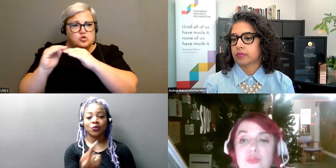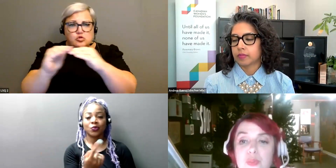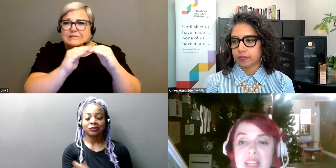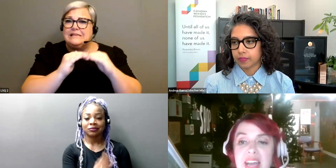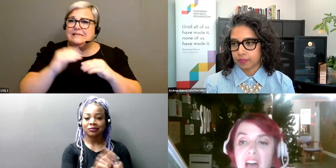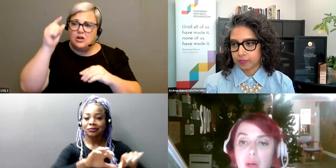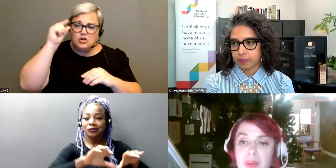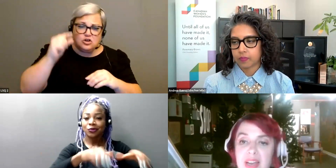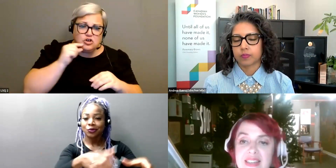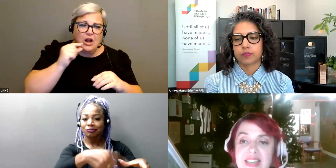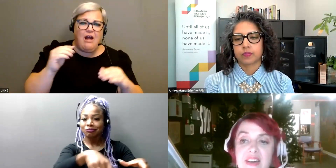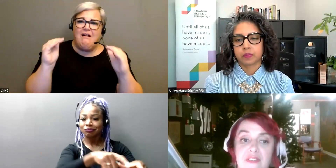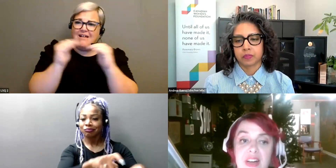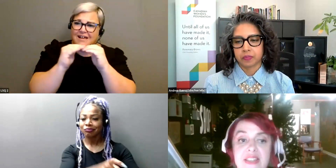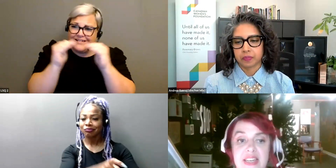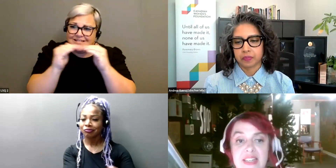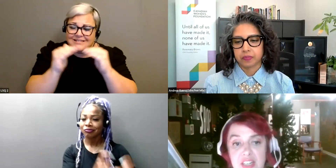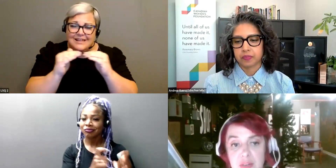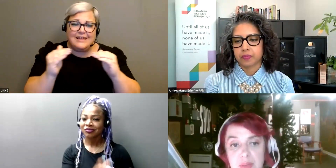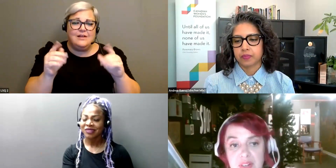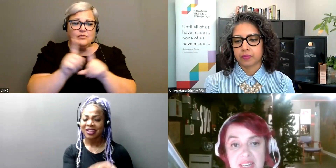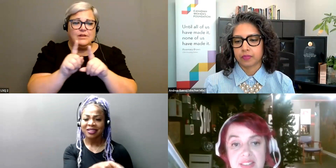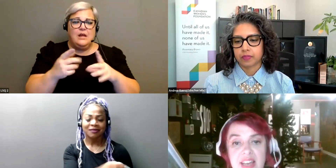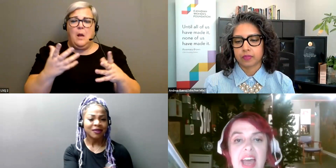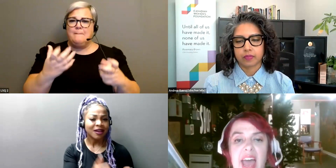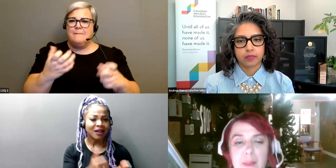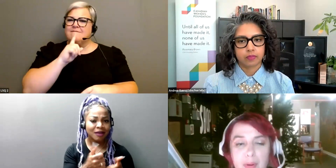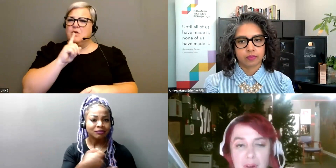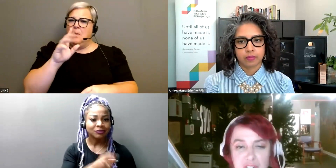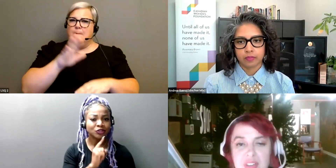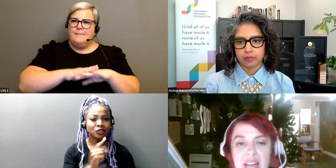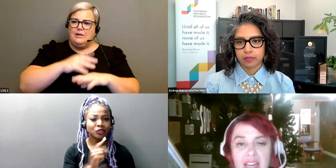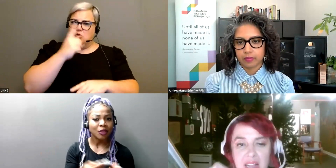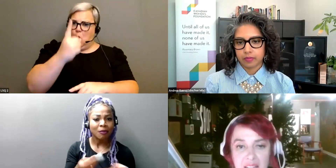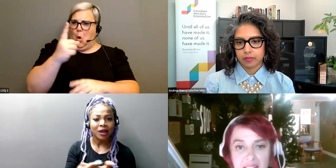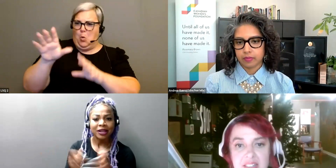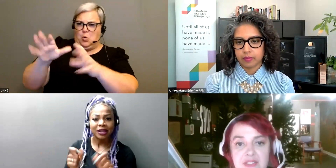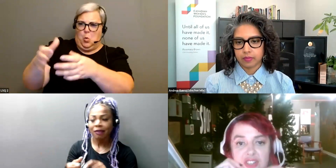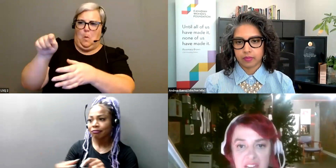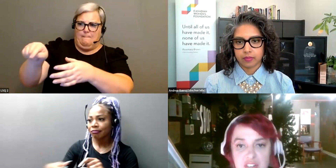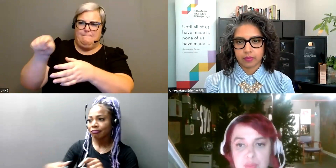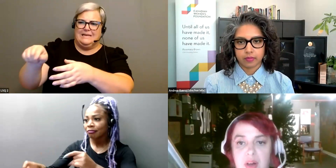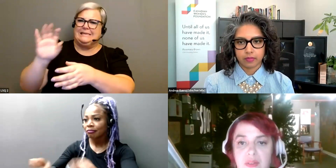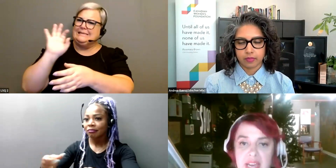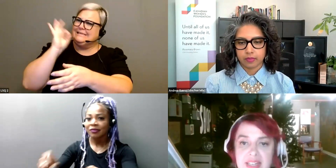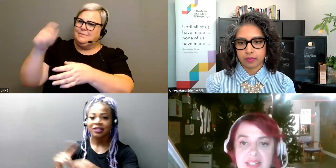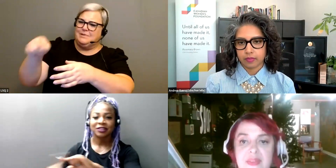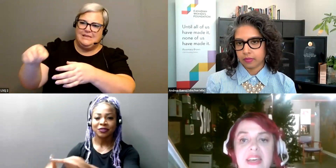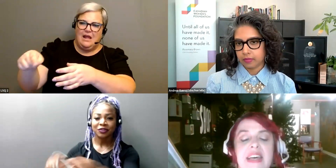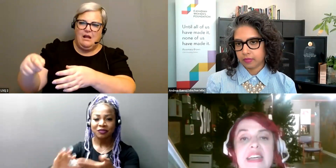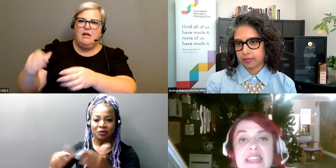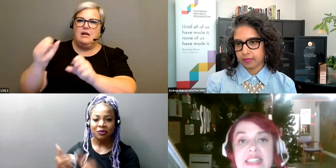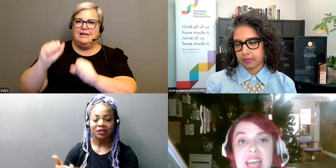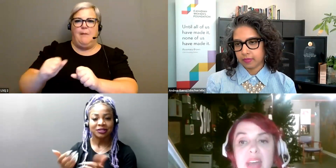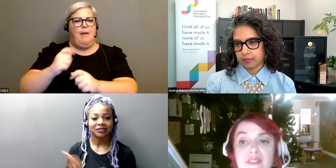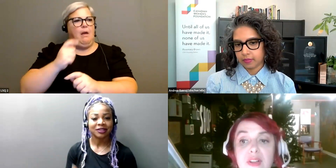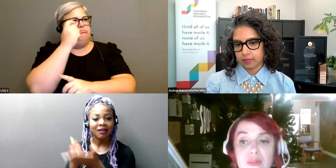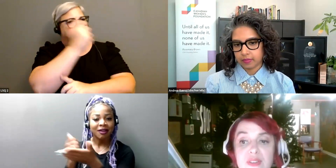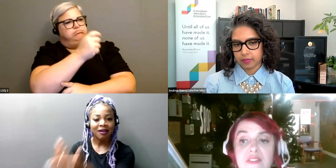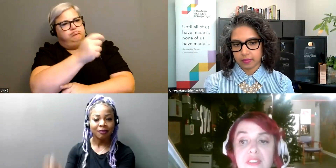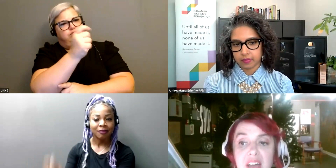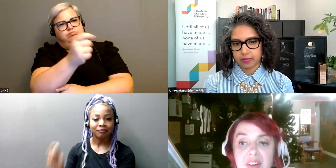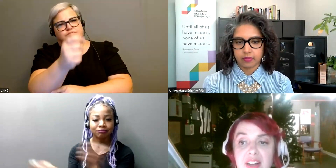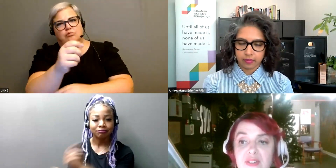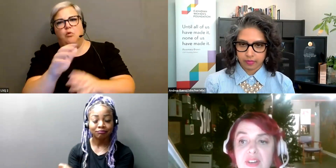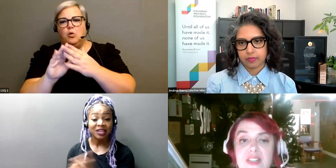genre. Mais j'aimerais maintenant parler d'un groupe de donateurs spécial qui nous aide à envoyer les financements dans les communautés